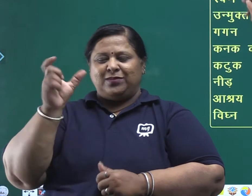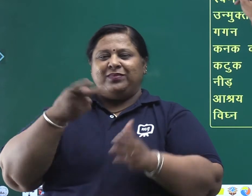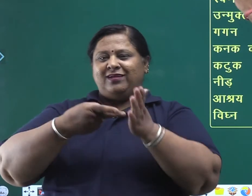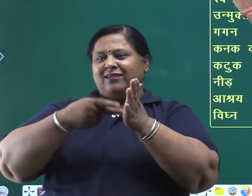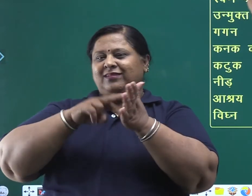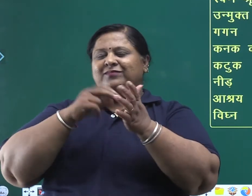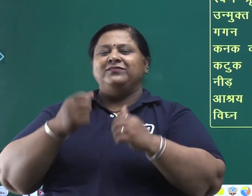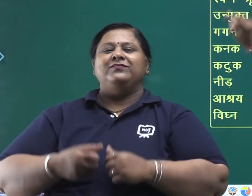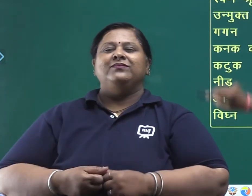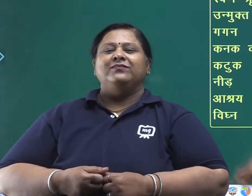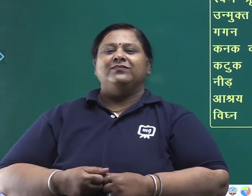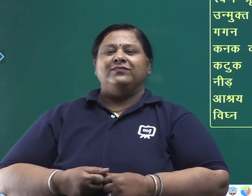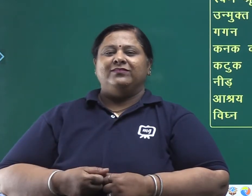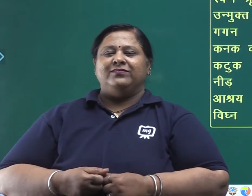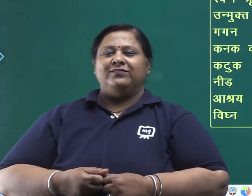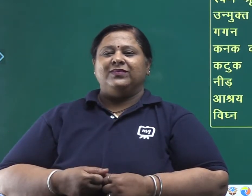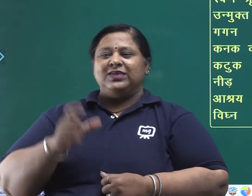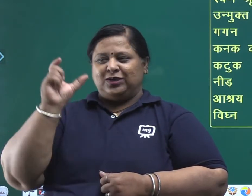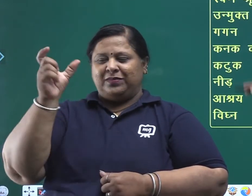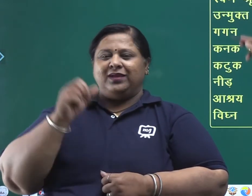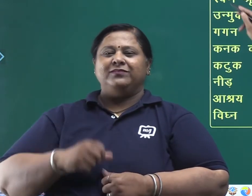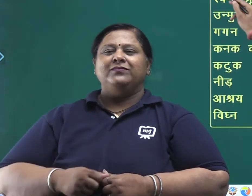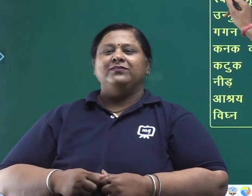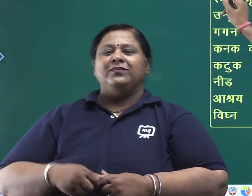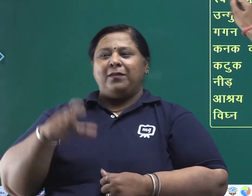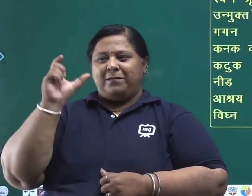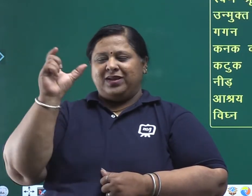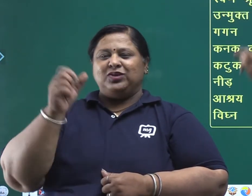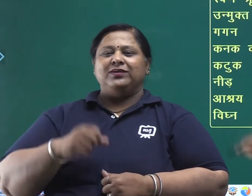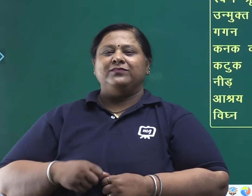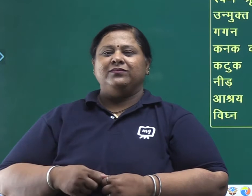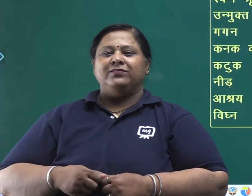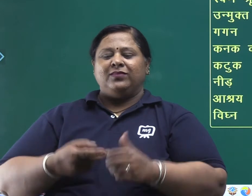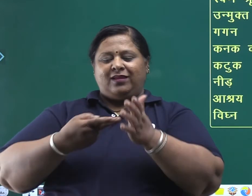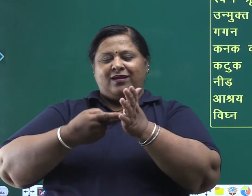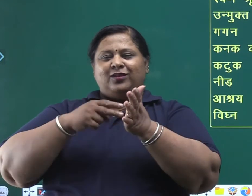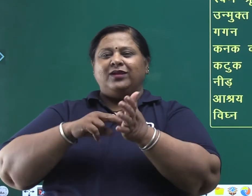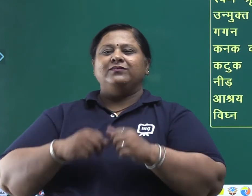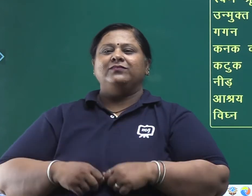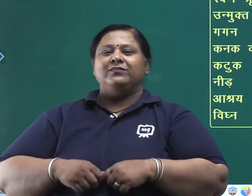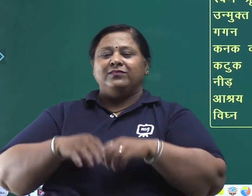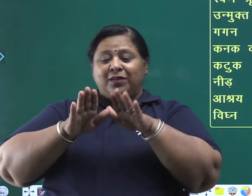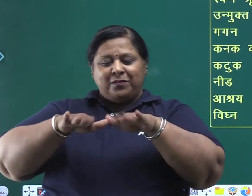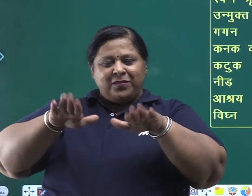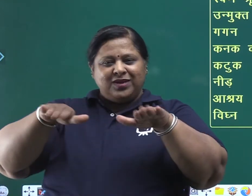शब्दार्थ। शब्द है पंछी, अर्थ होगा